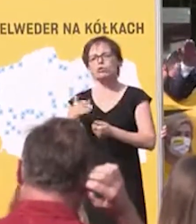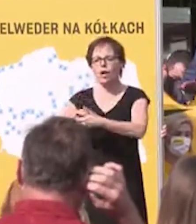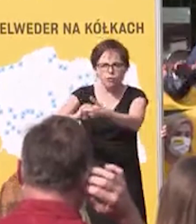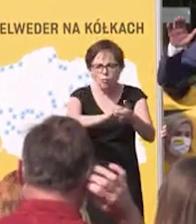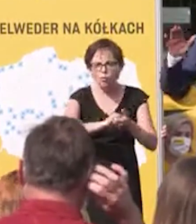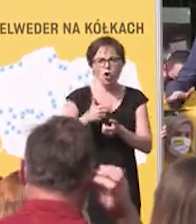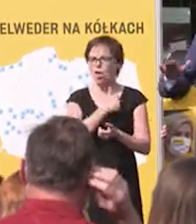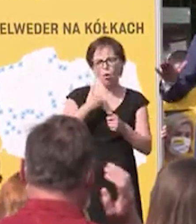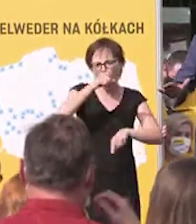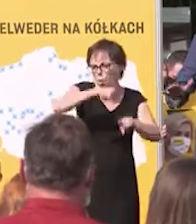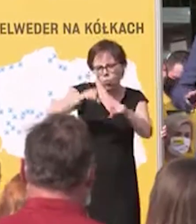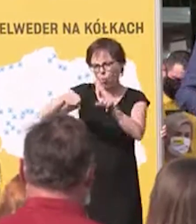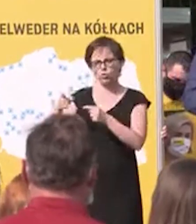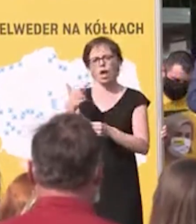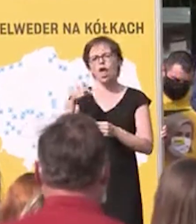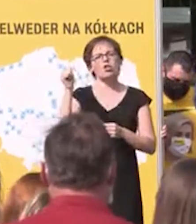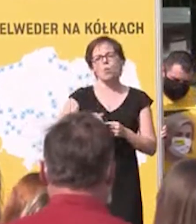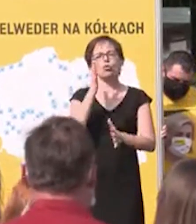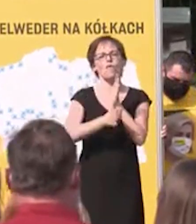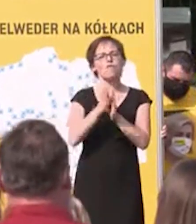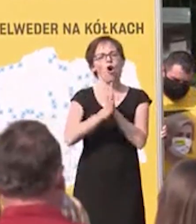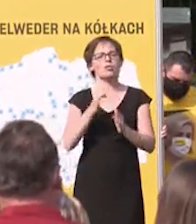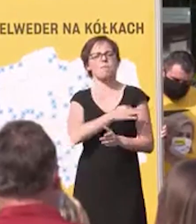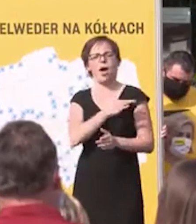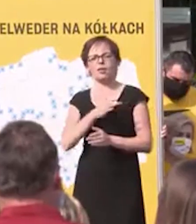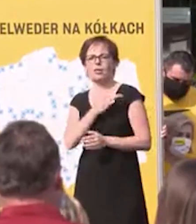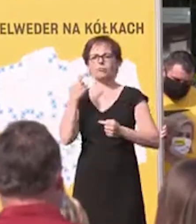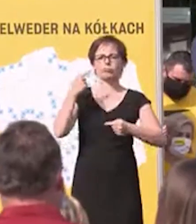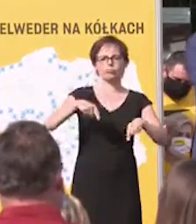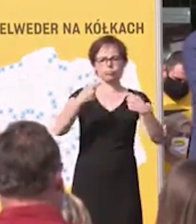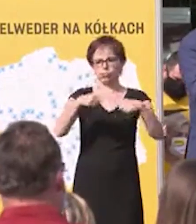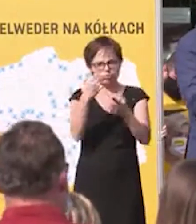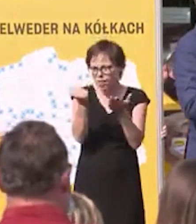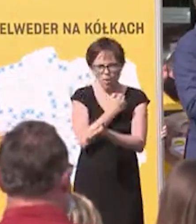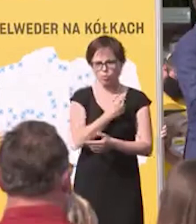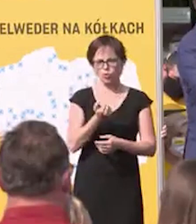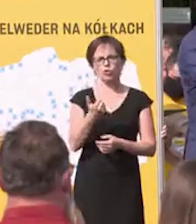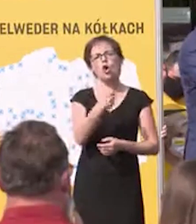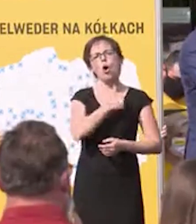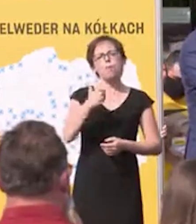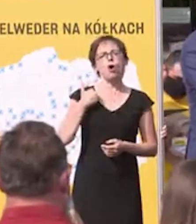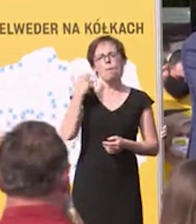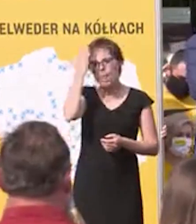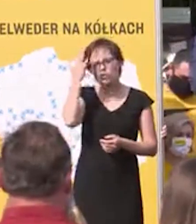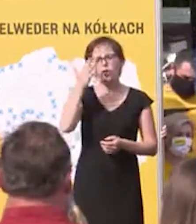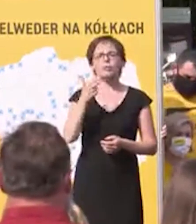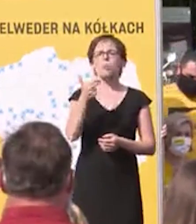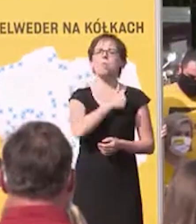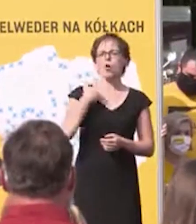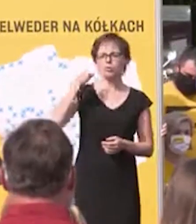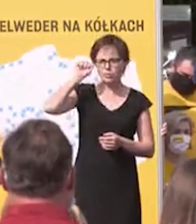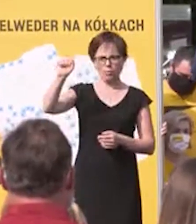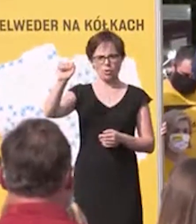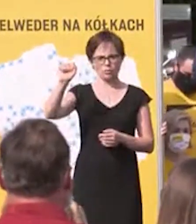być zakładnikiem świętych partyjnych wojen. O Polsce demokratycznej, czyli takiej, w której ludzie